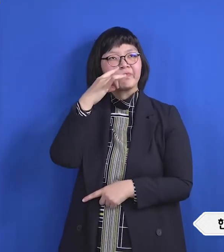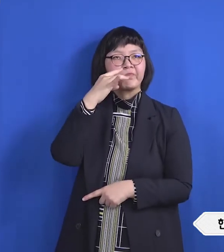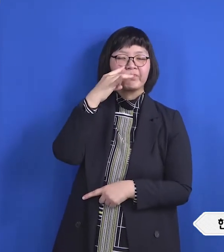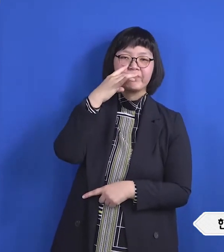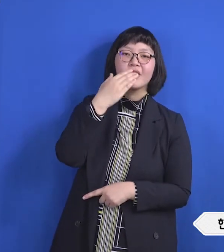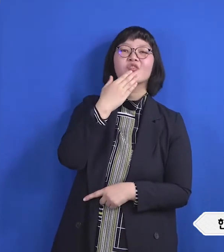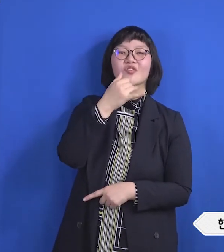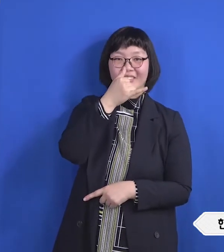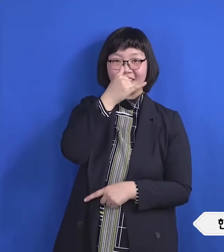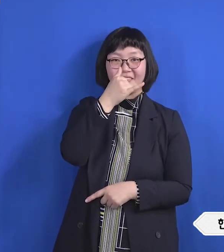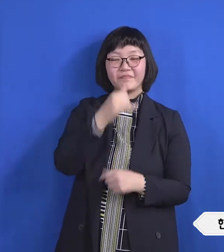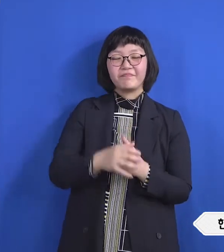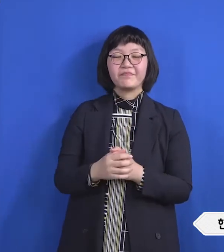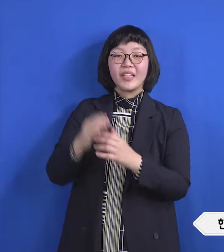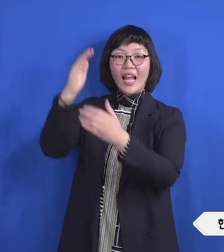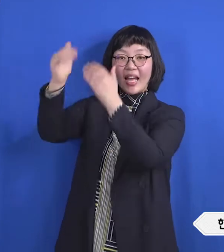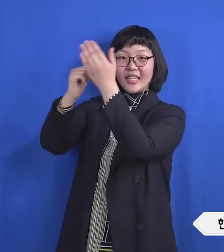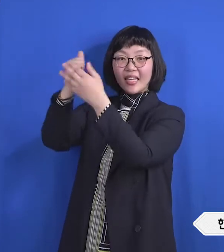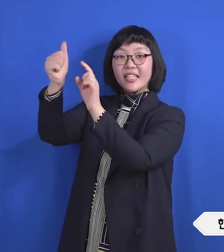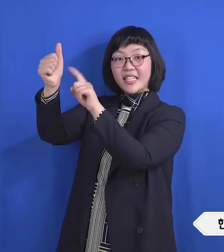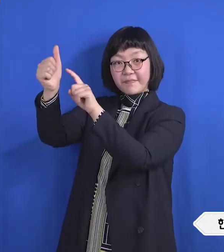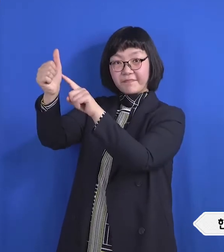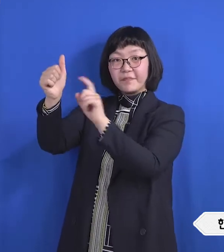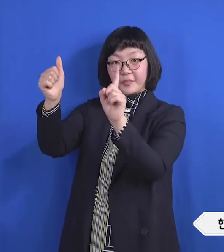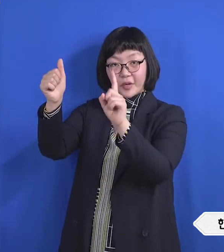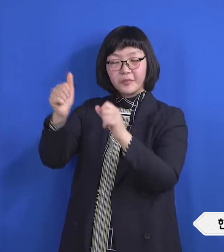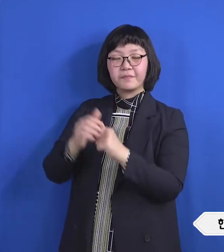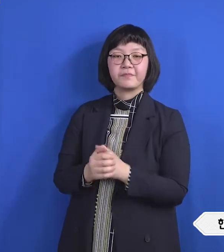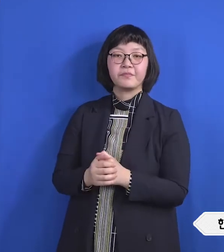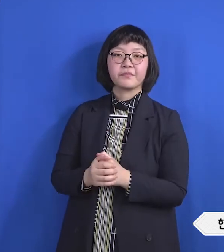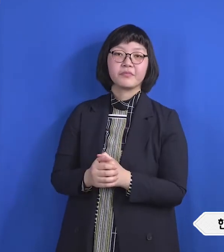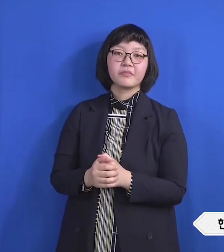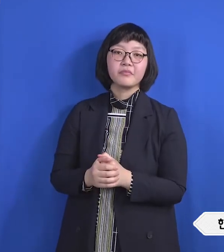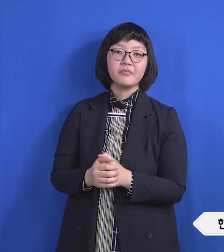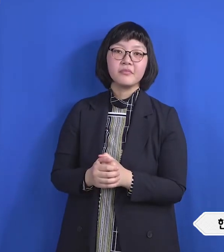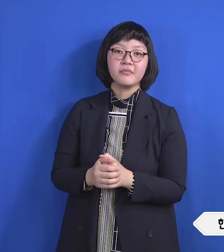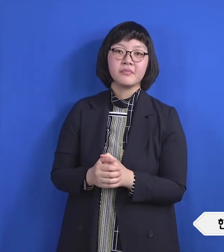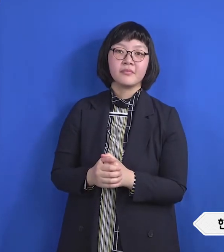있습니다. 하나님은 이